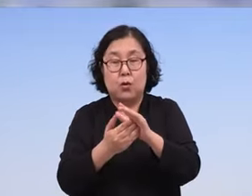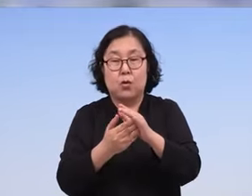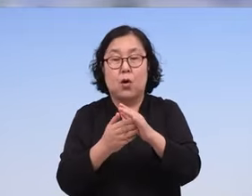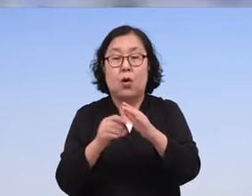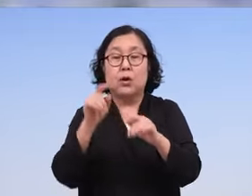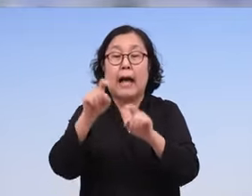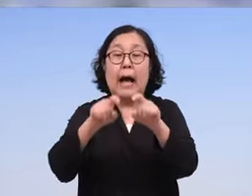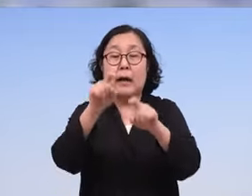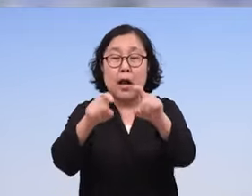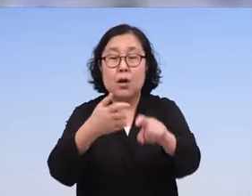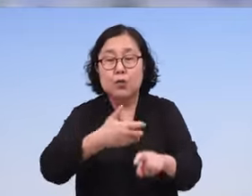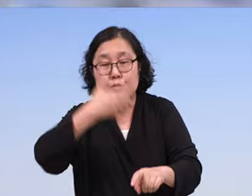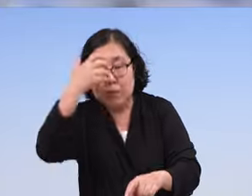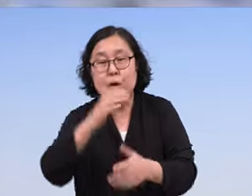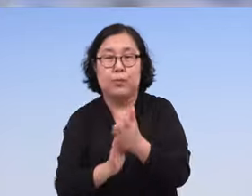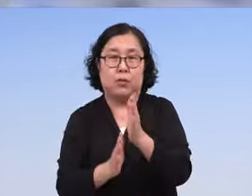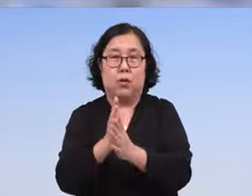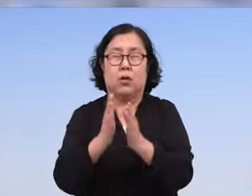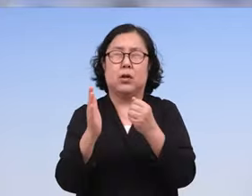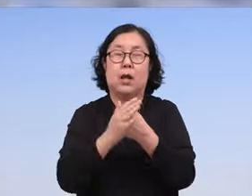아빠는 늘 염려가 돼.